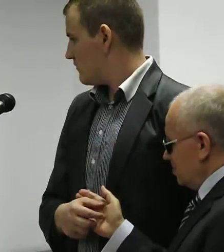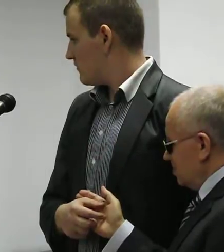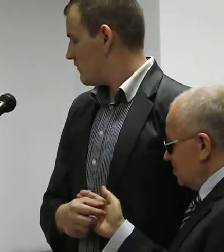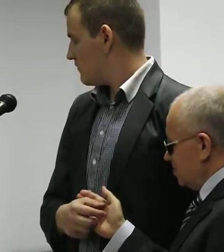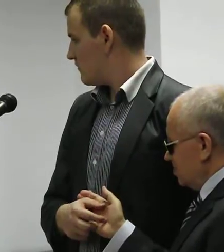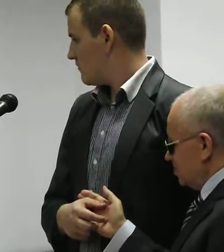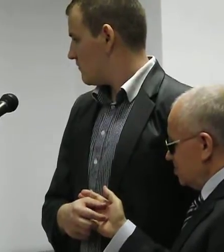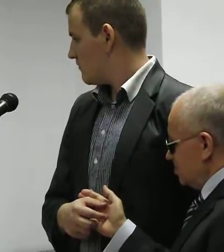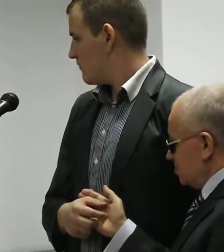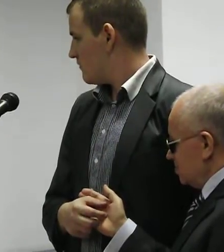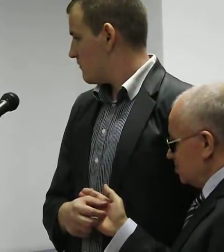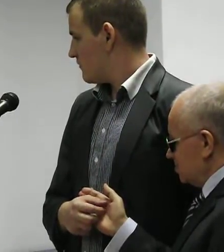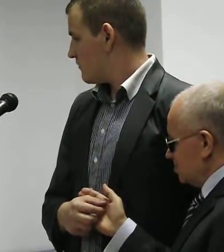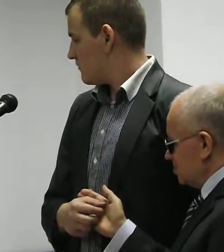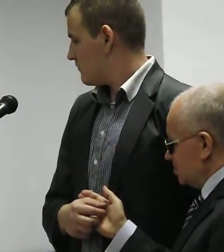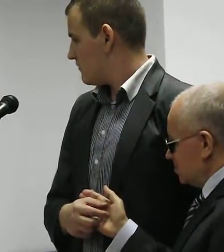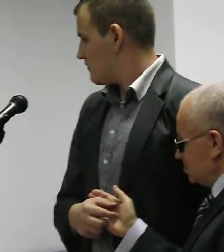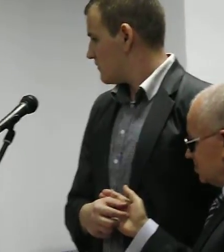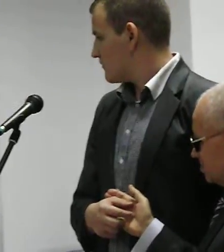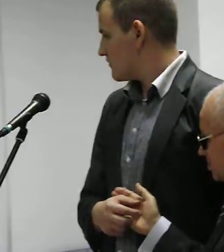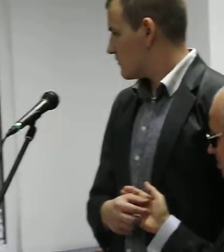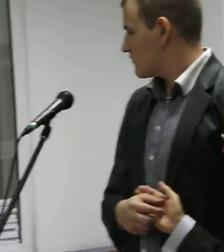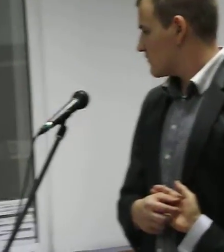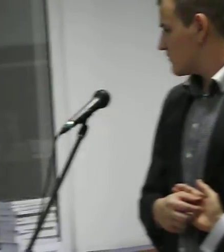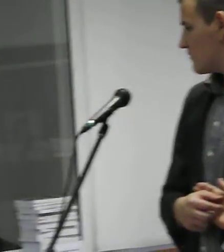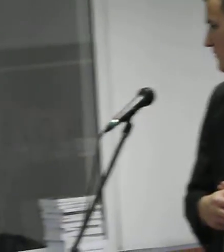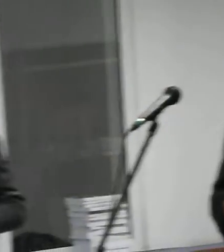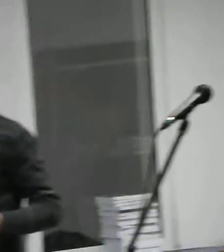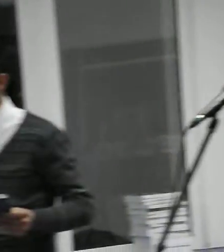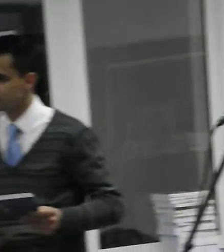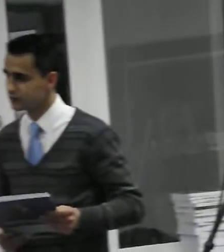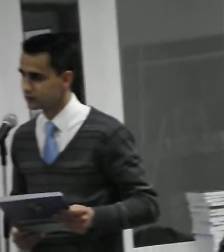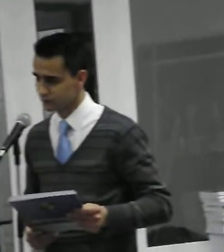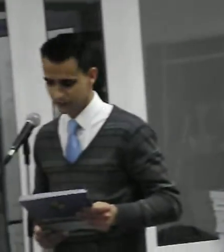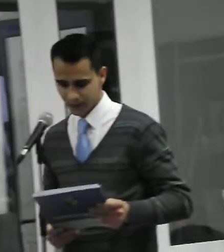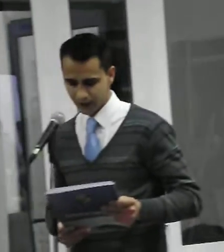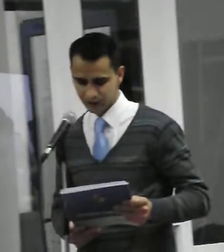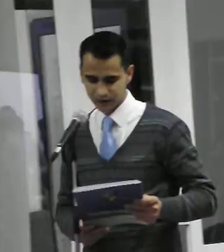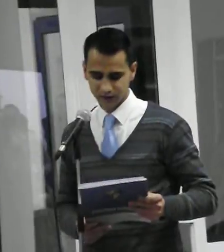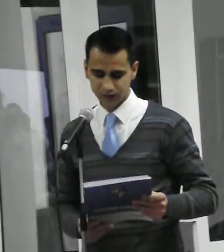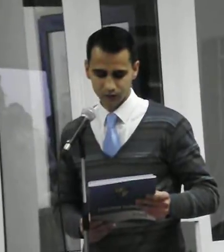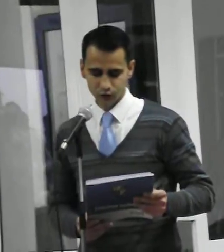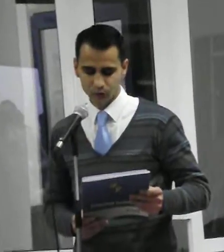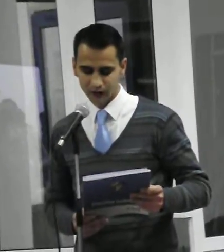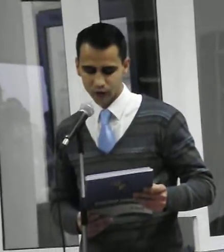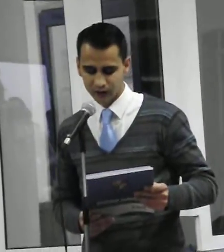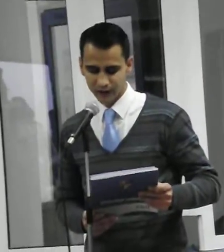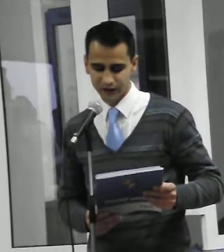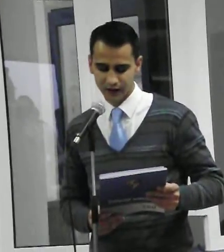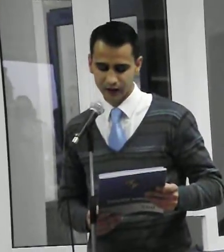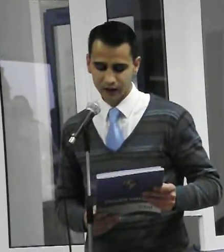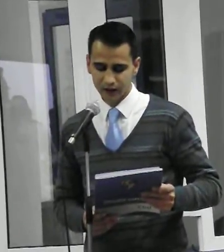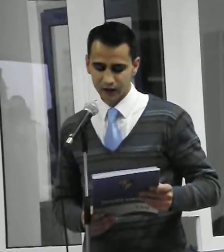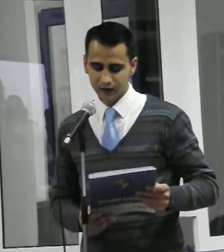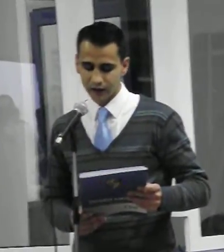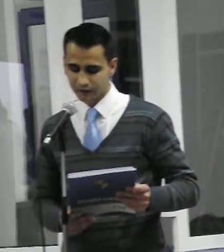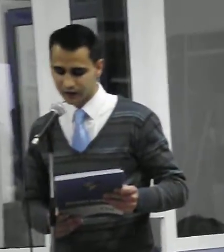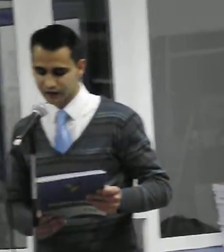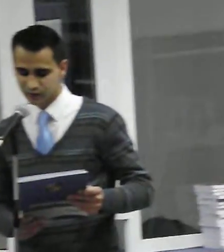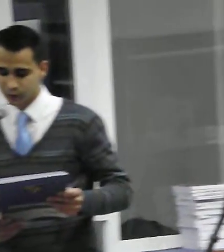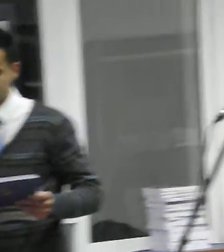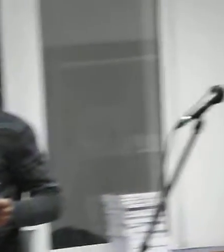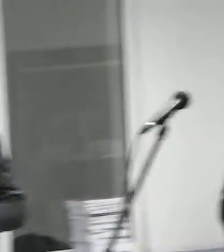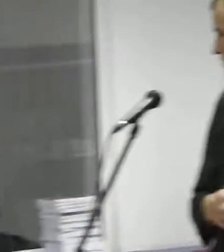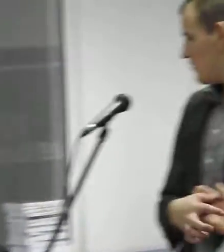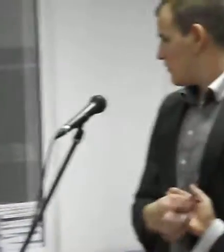depăși, trebuie doar să ți-o dorești. Dascăl, artist, consumator de media, era